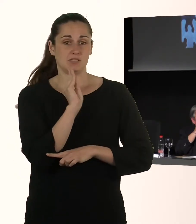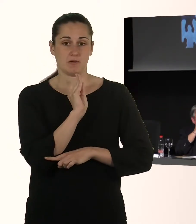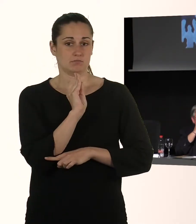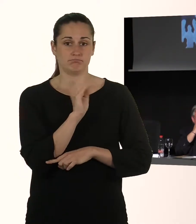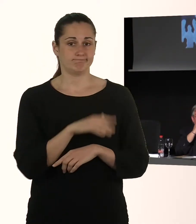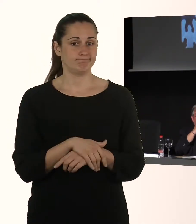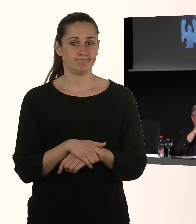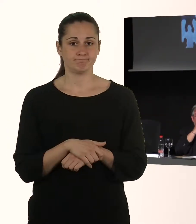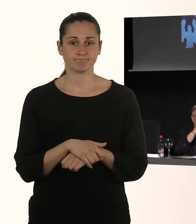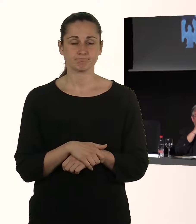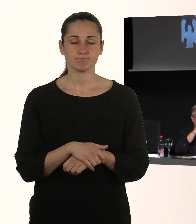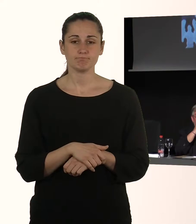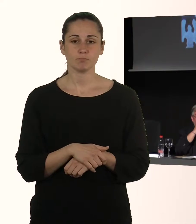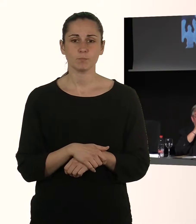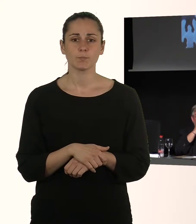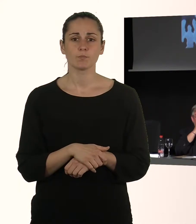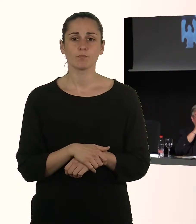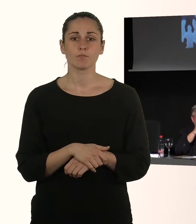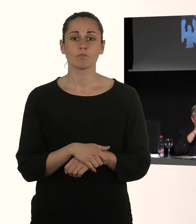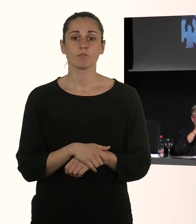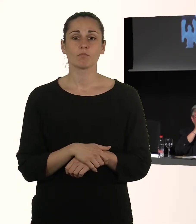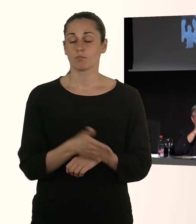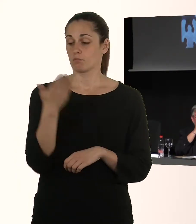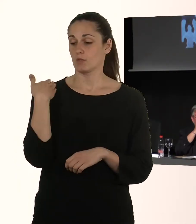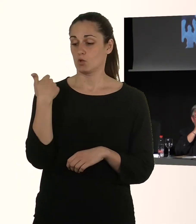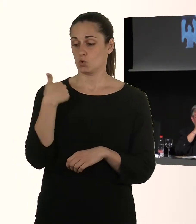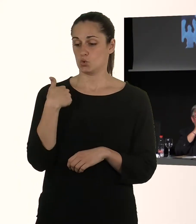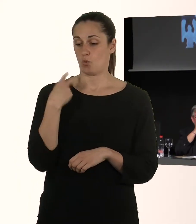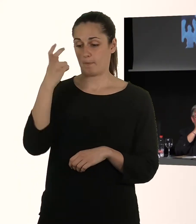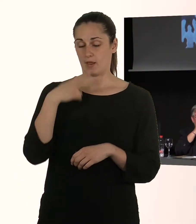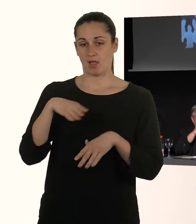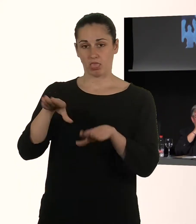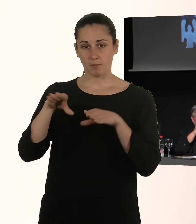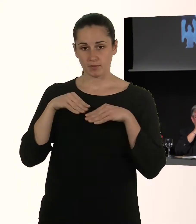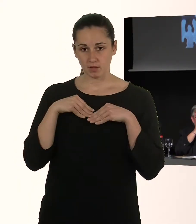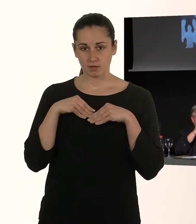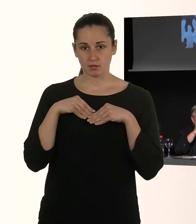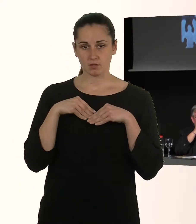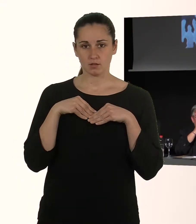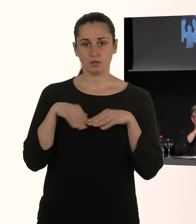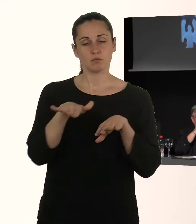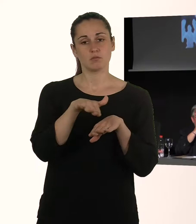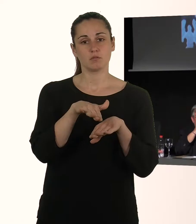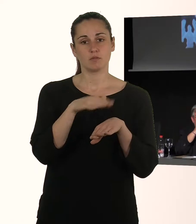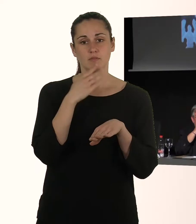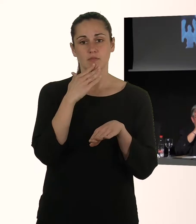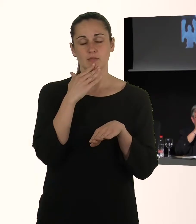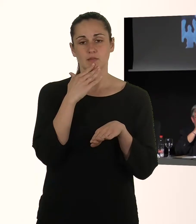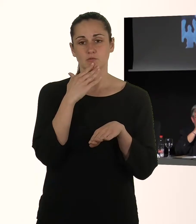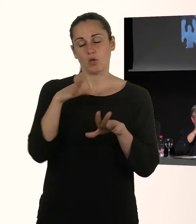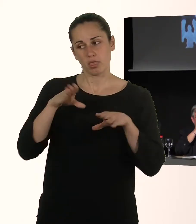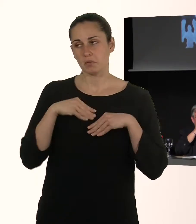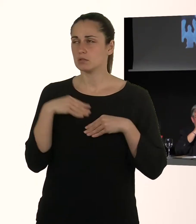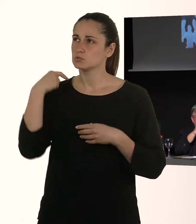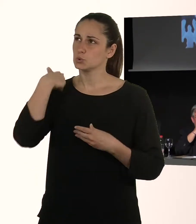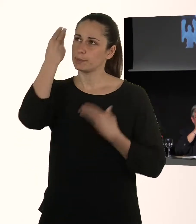que de otro tipo. Cuando acepté el reto de Joan Sanfélix, pensé, digo, bueno,